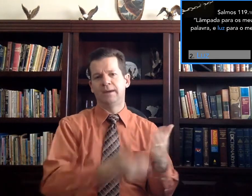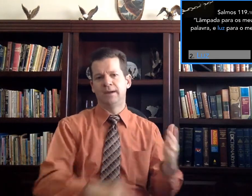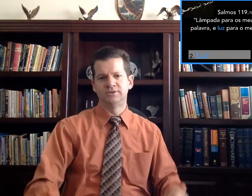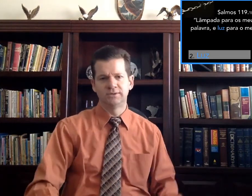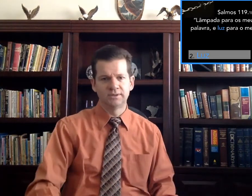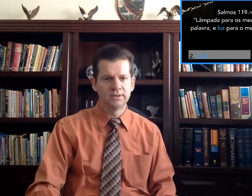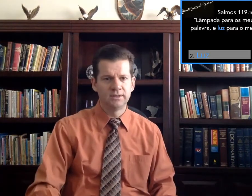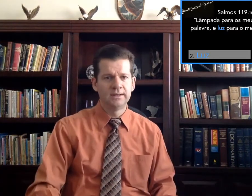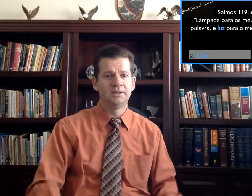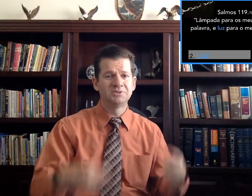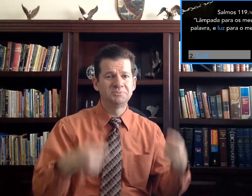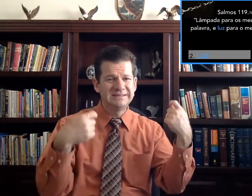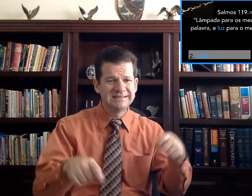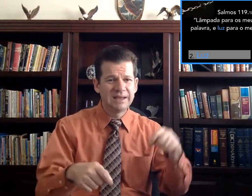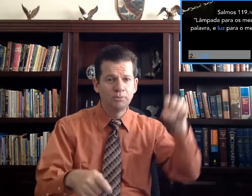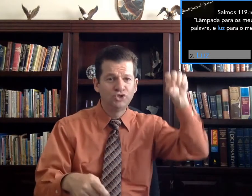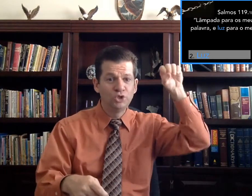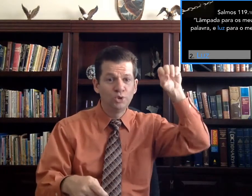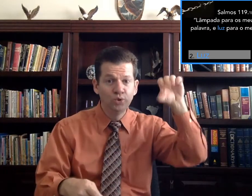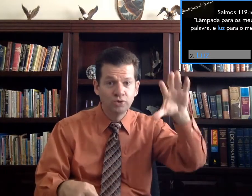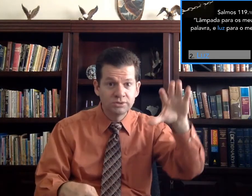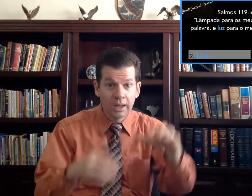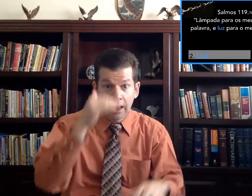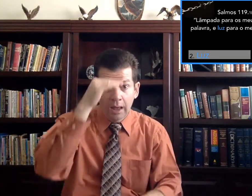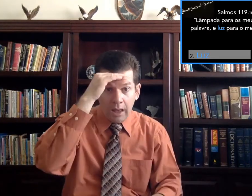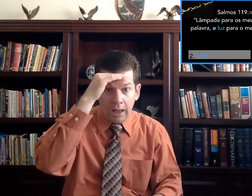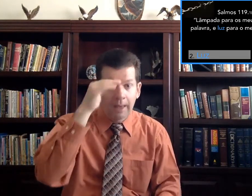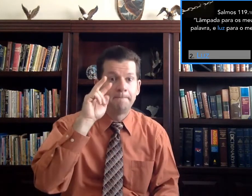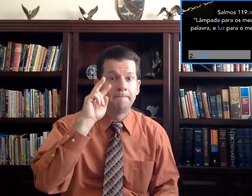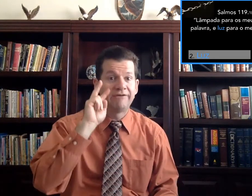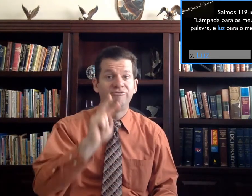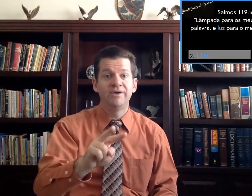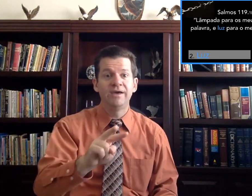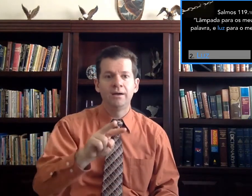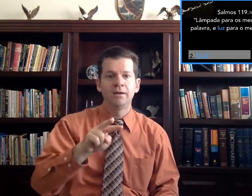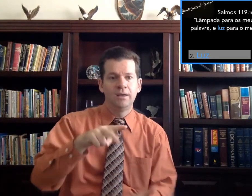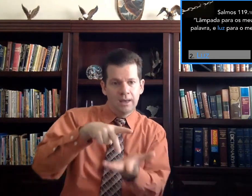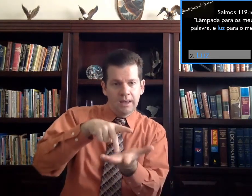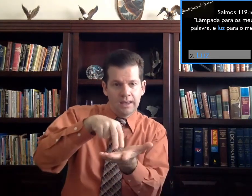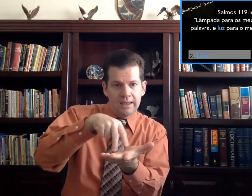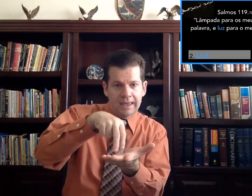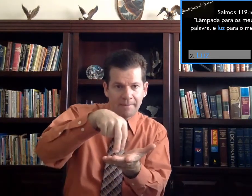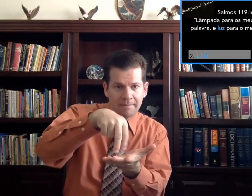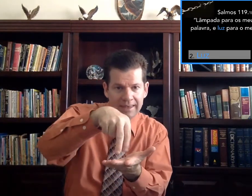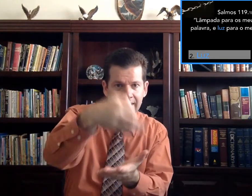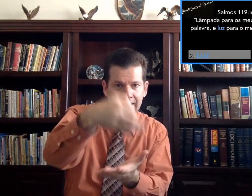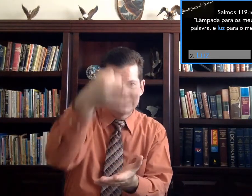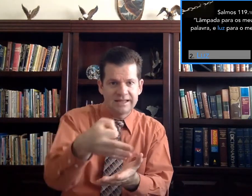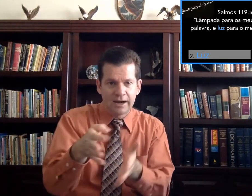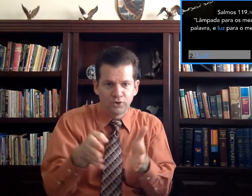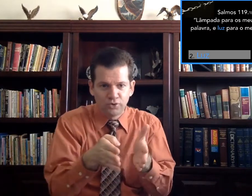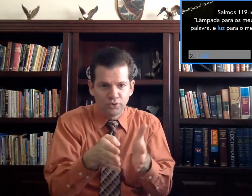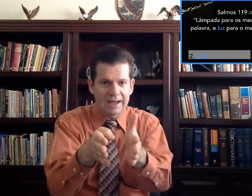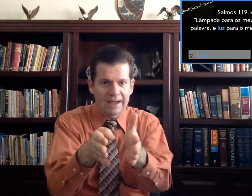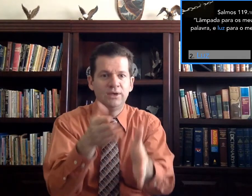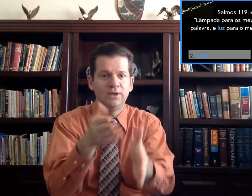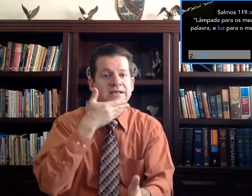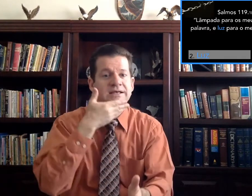perde. Nós precisamos de luz para ver e caminhar certo no caminho